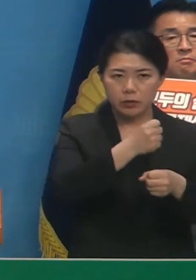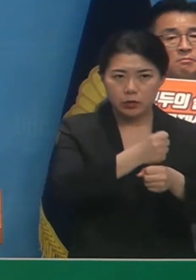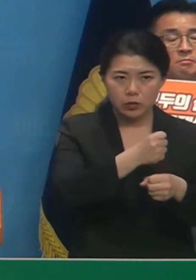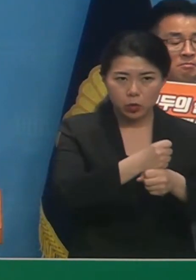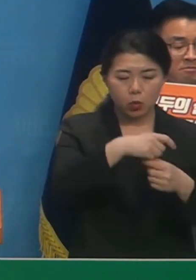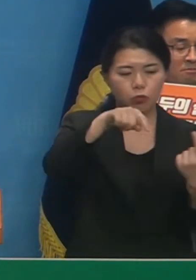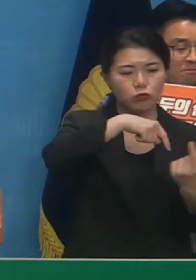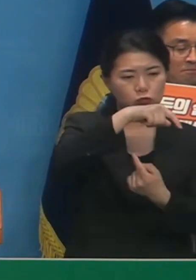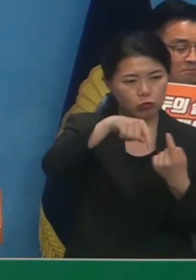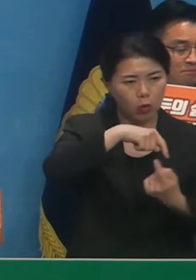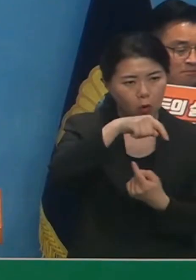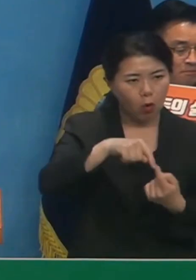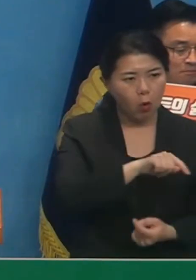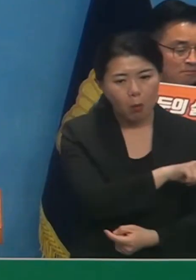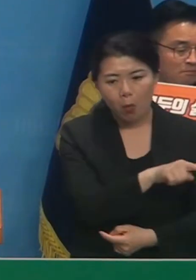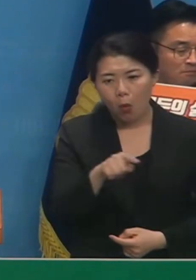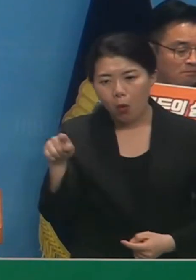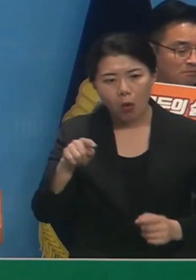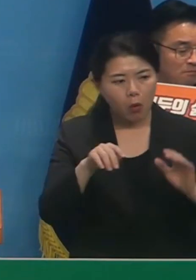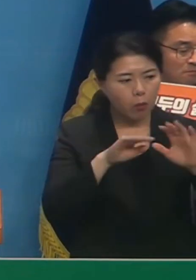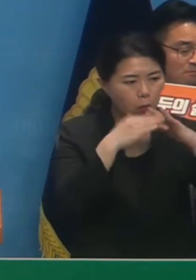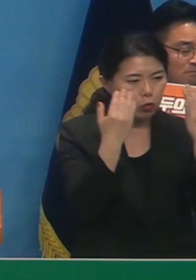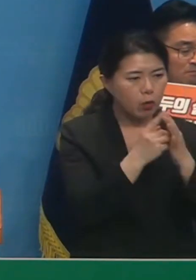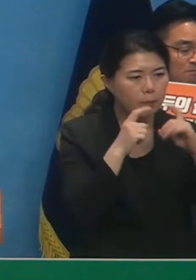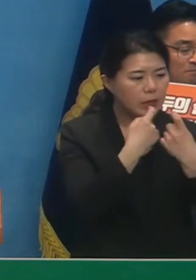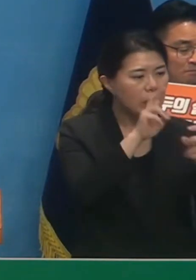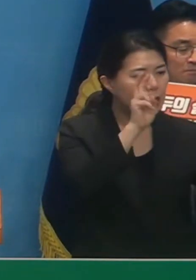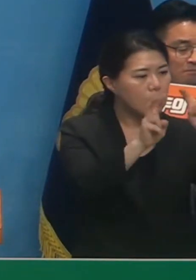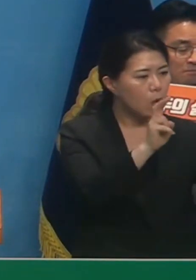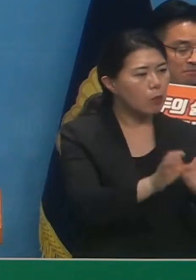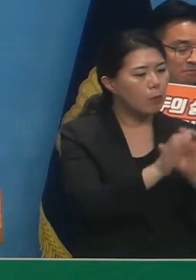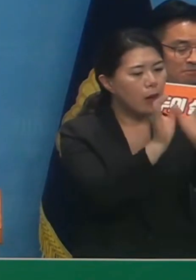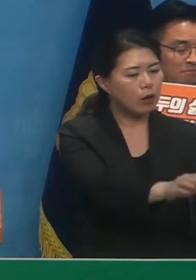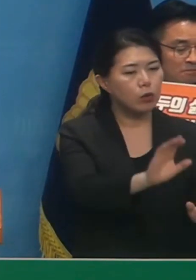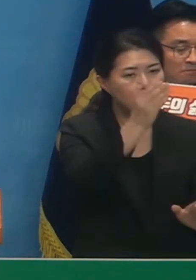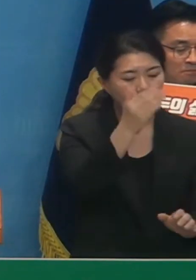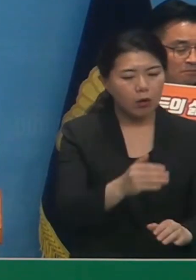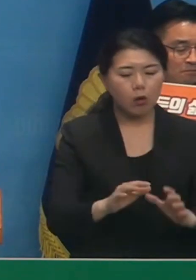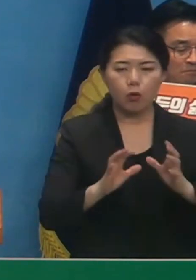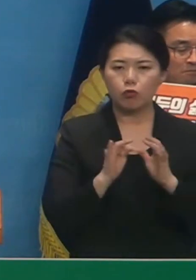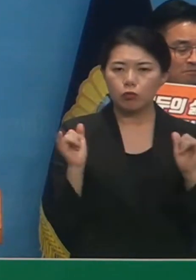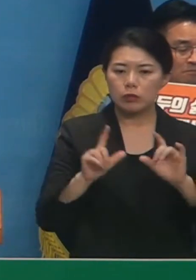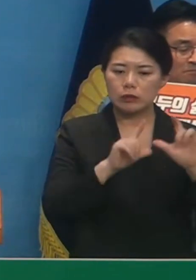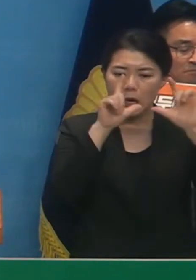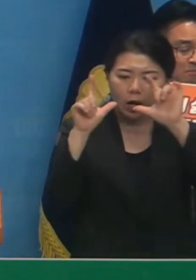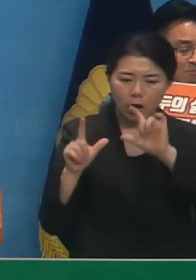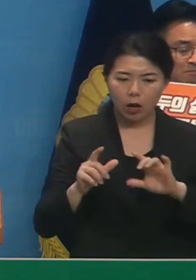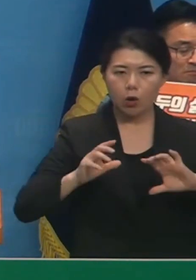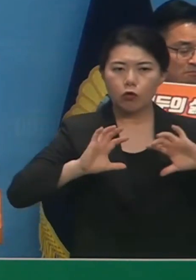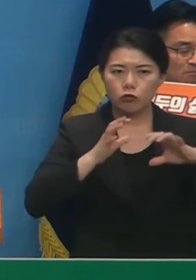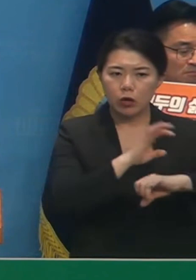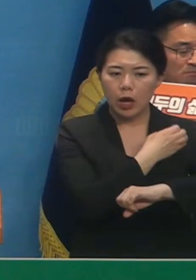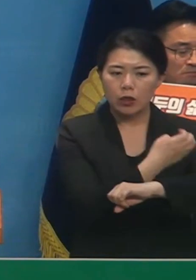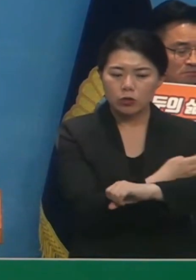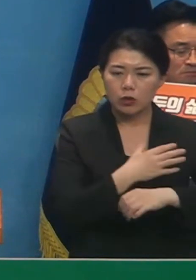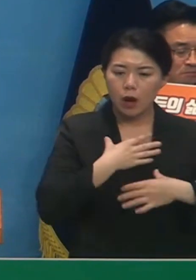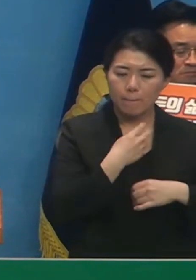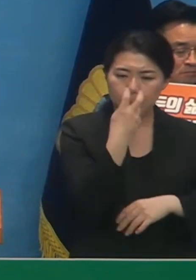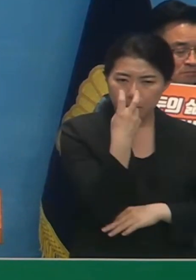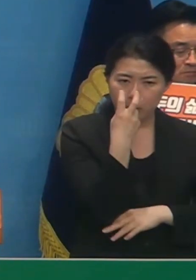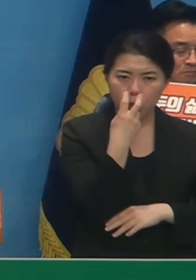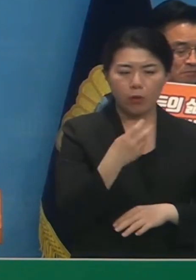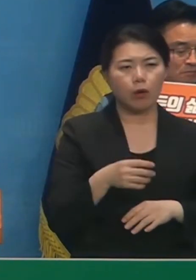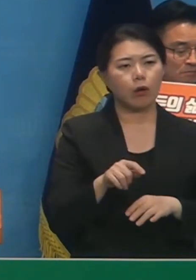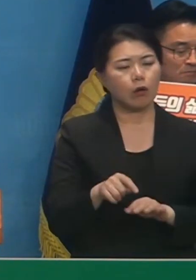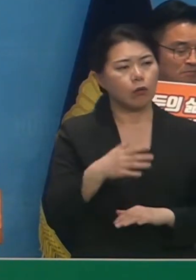생산과 운영 전반이 민간 자본의 손에 넘어가고 국민의 삶과 국가의 에너지 안보마저